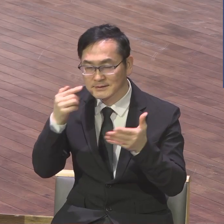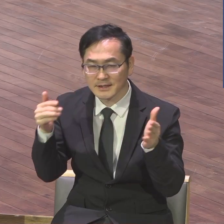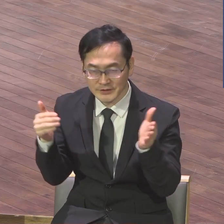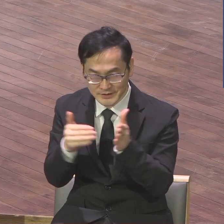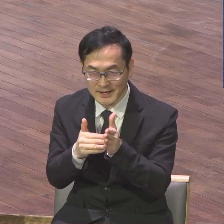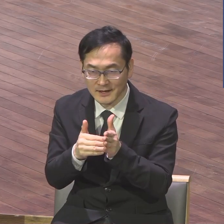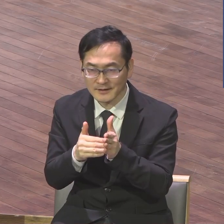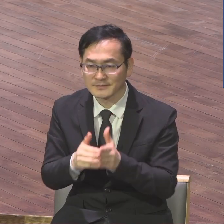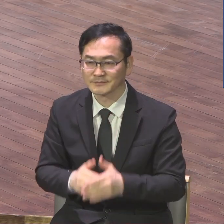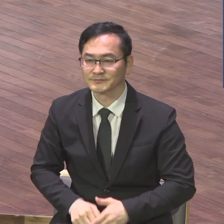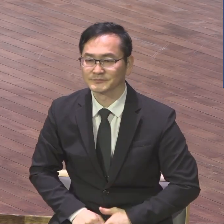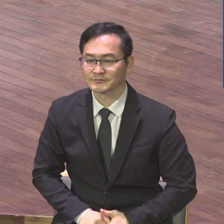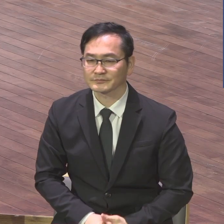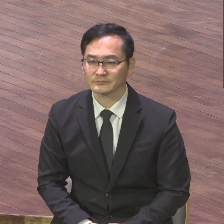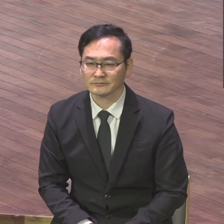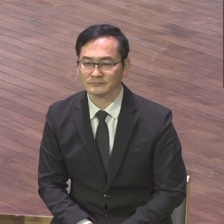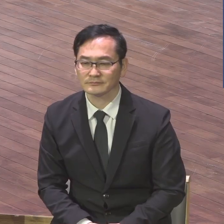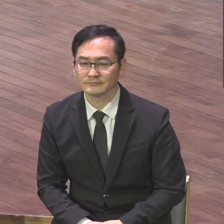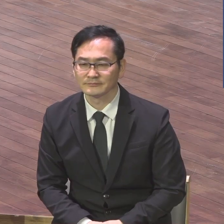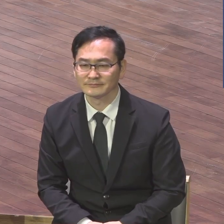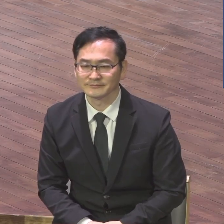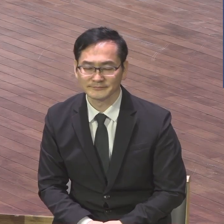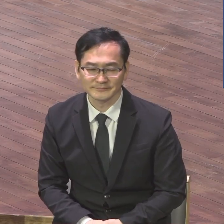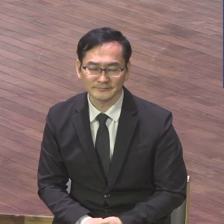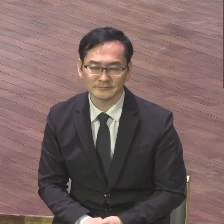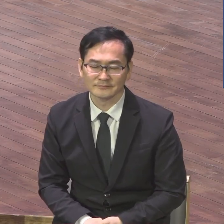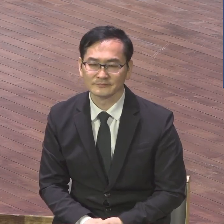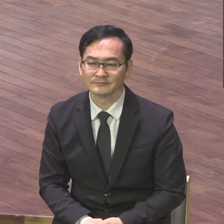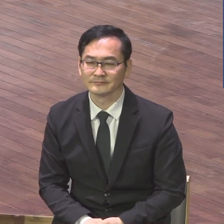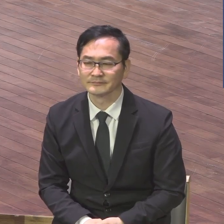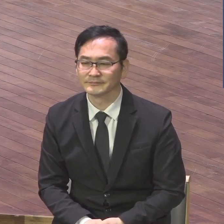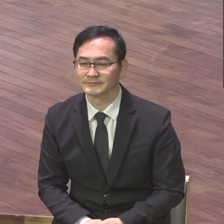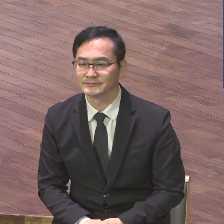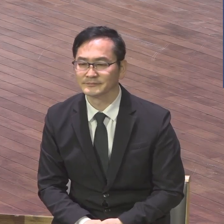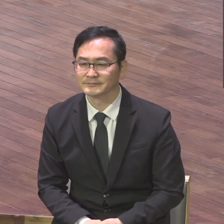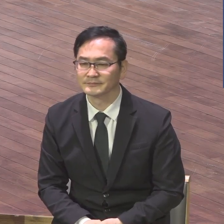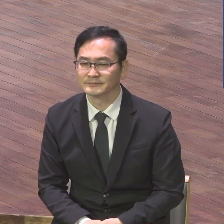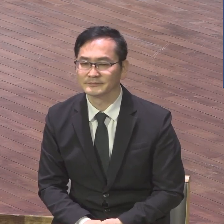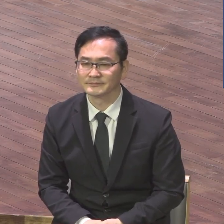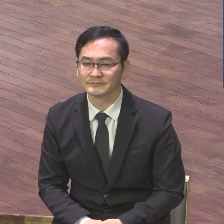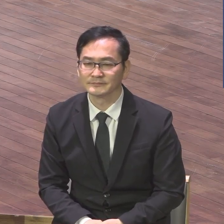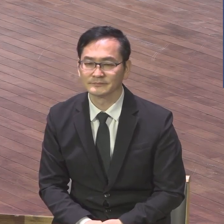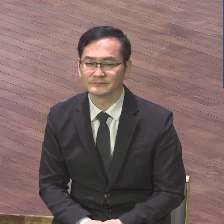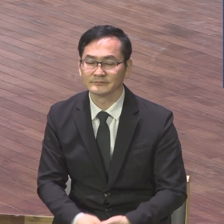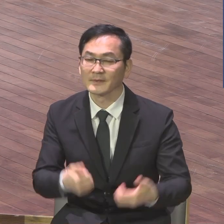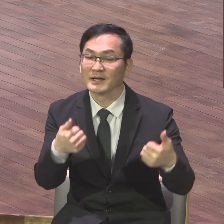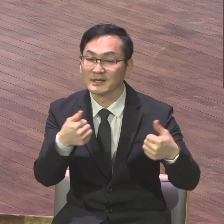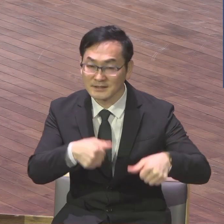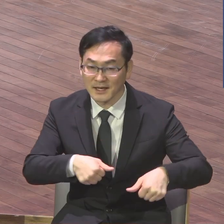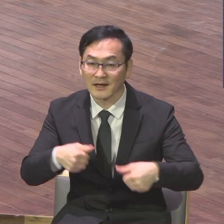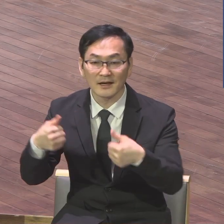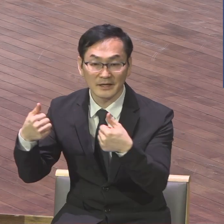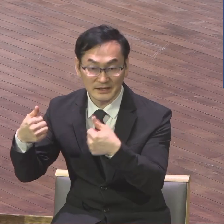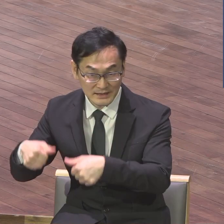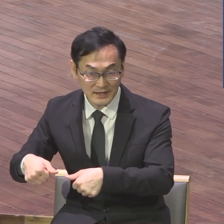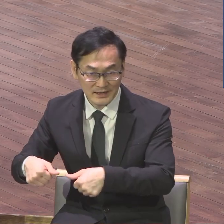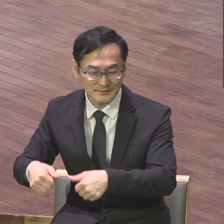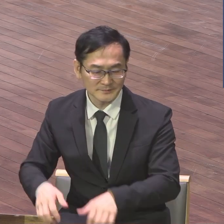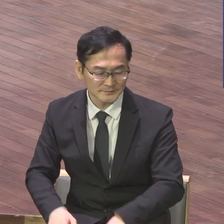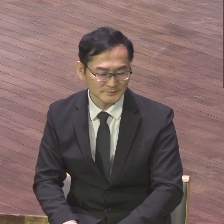확정하셨느니라. 아멘. 우리 해외 우리 하마마치 영교회, 오클랜드